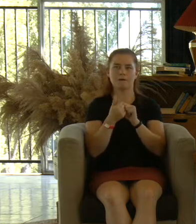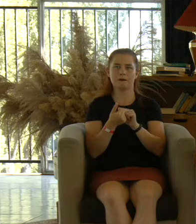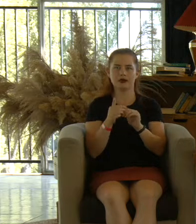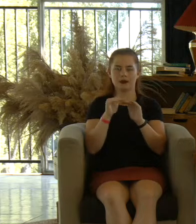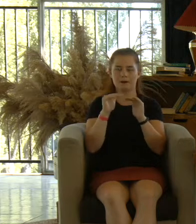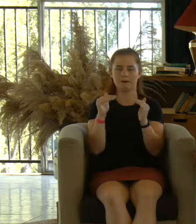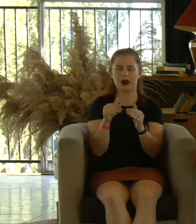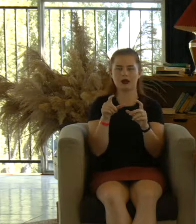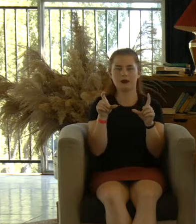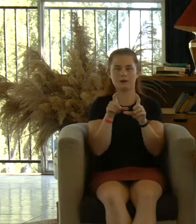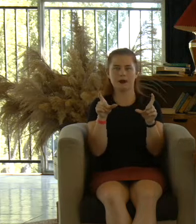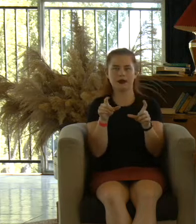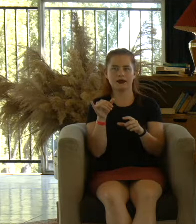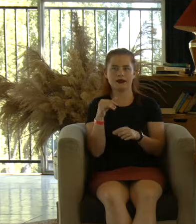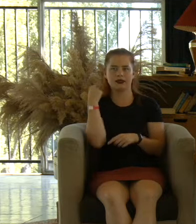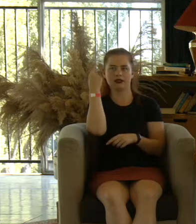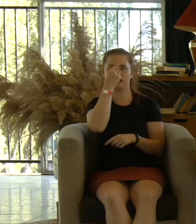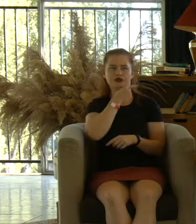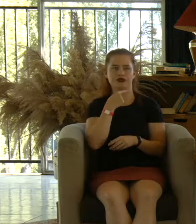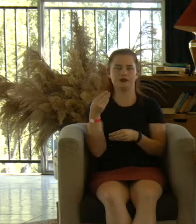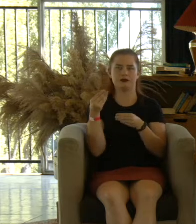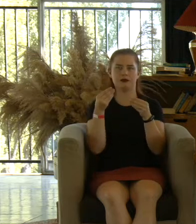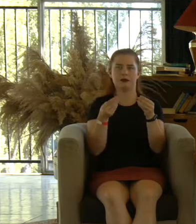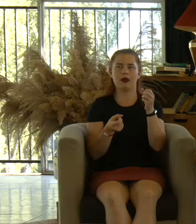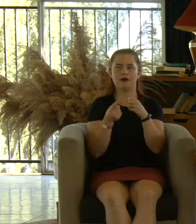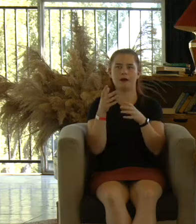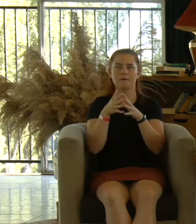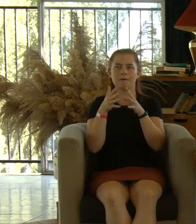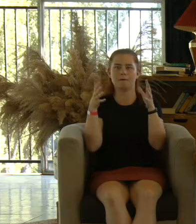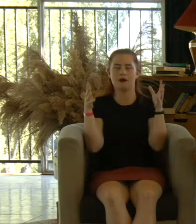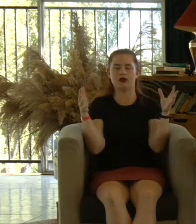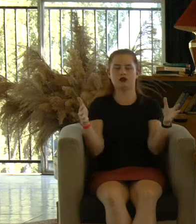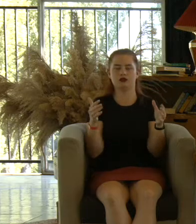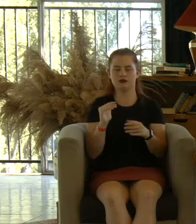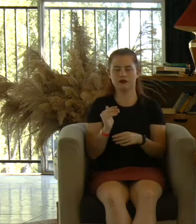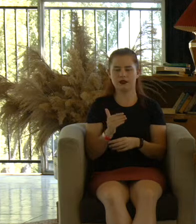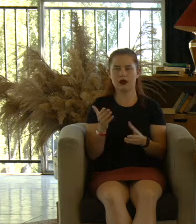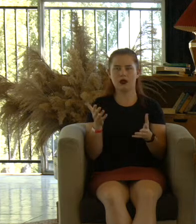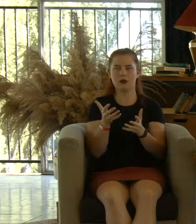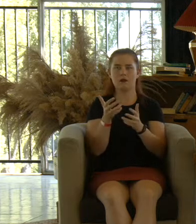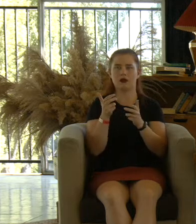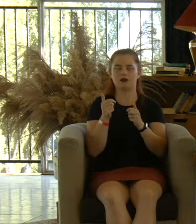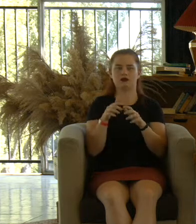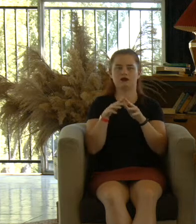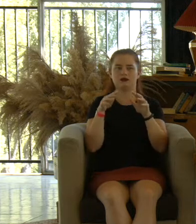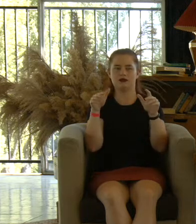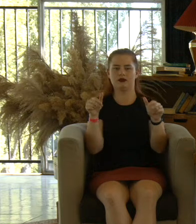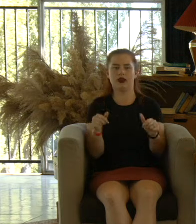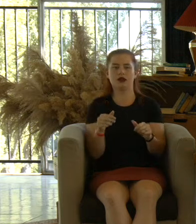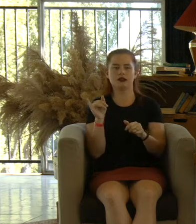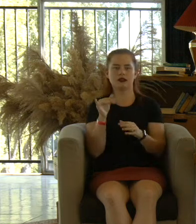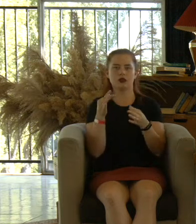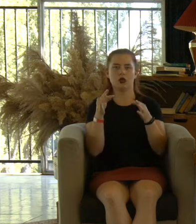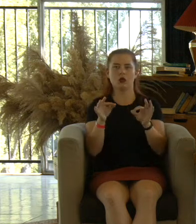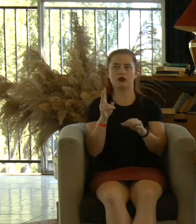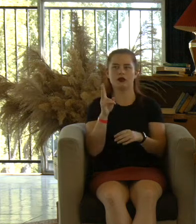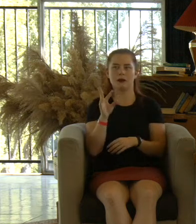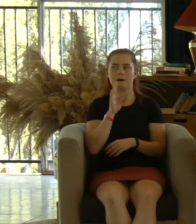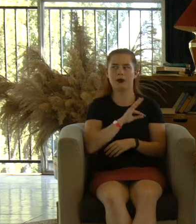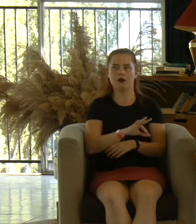лавочек и индивидуальных поставщиков появились большие машины корпораций, которые получили монополию на доступ к потребителю. А